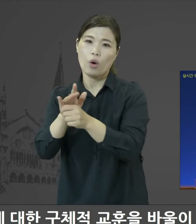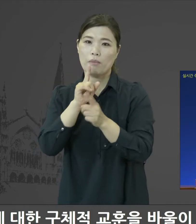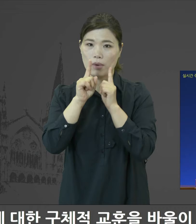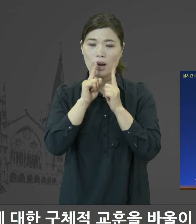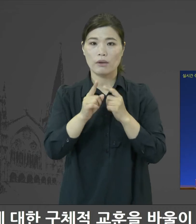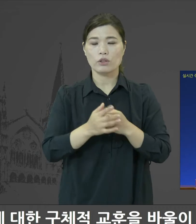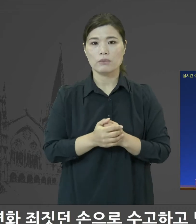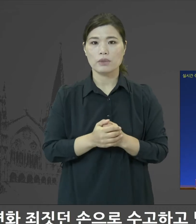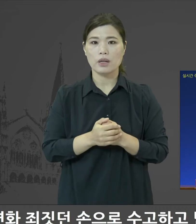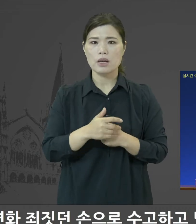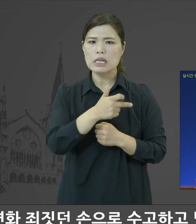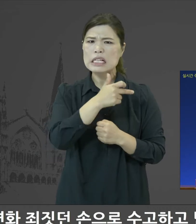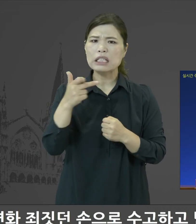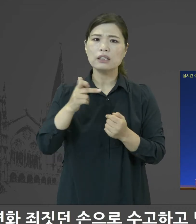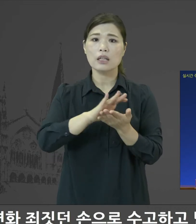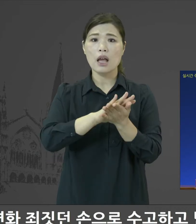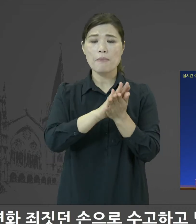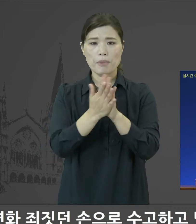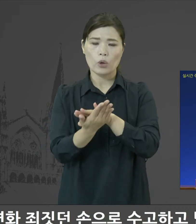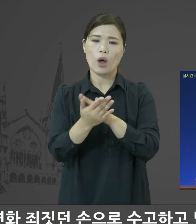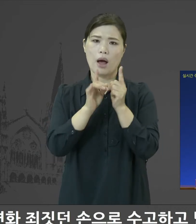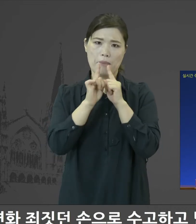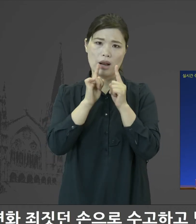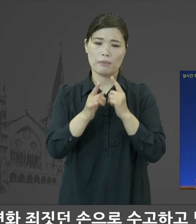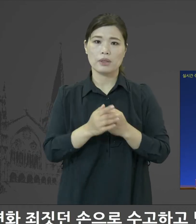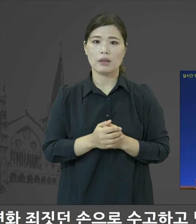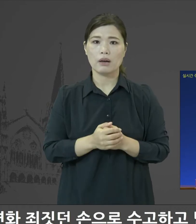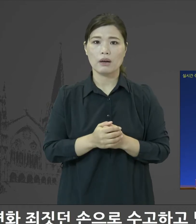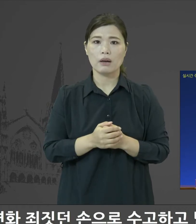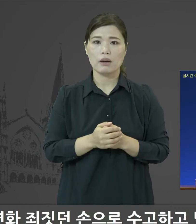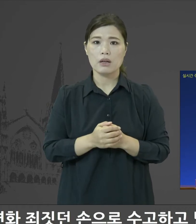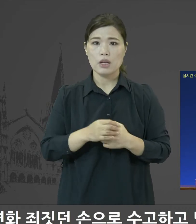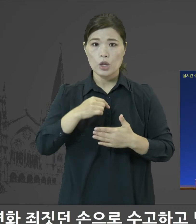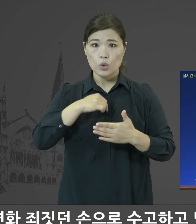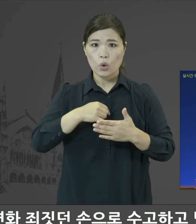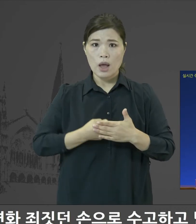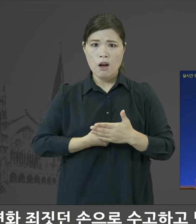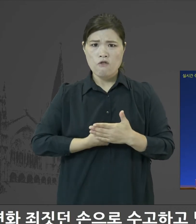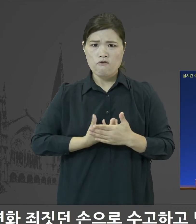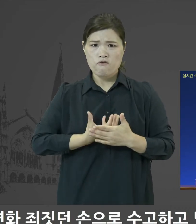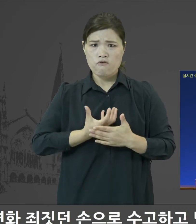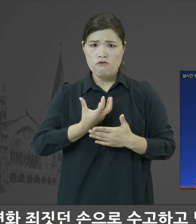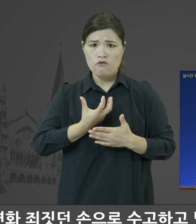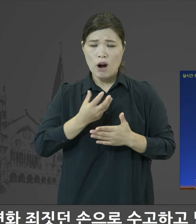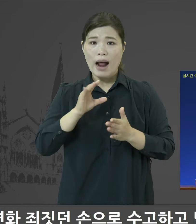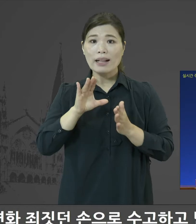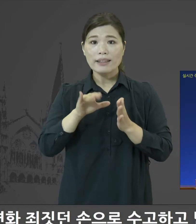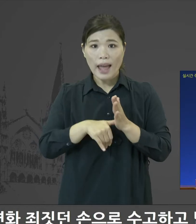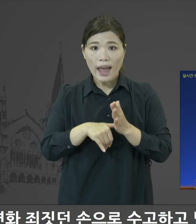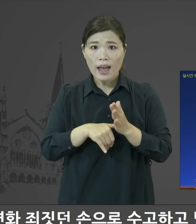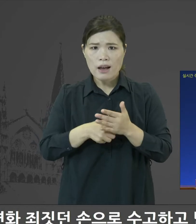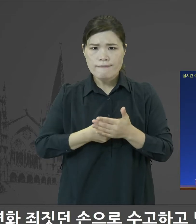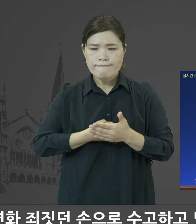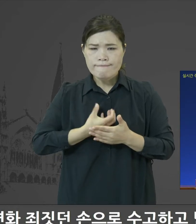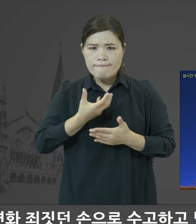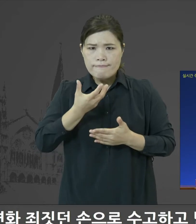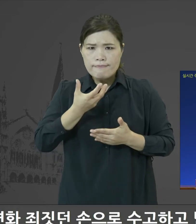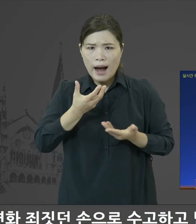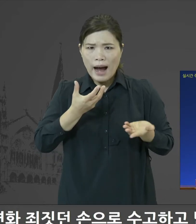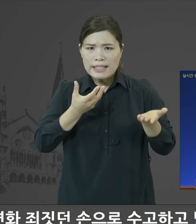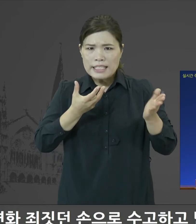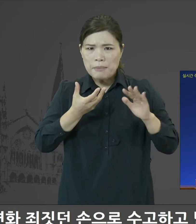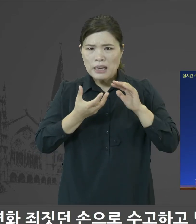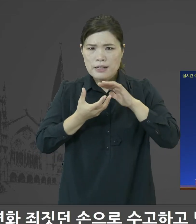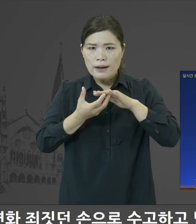굉장히 큰 변화를 이야기했습니다. 속에 분노가 일으킬 때 혹 분노가 나오더라도